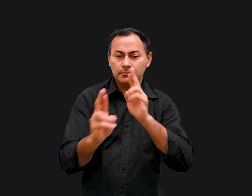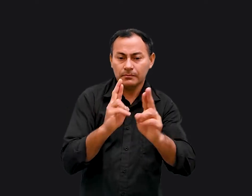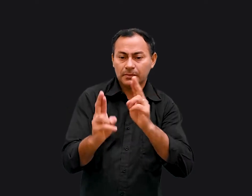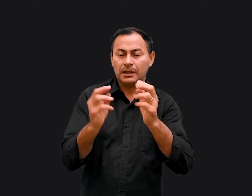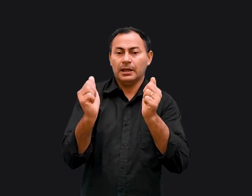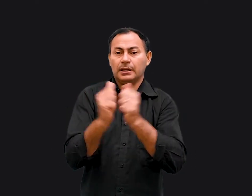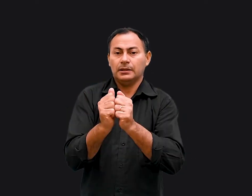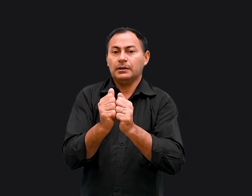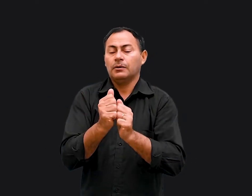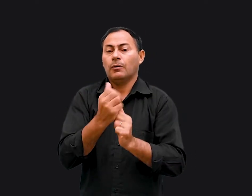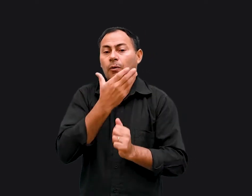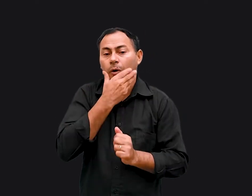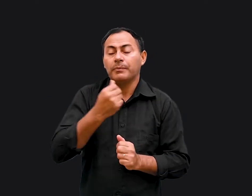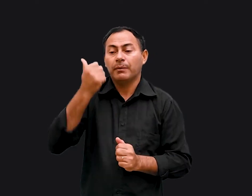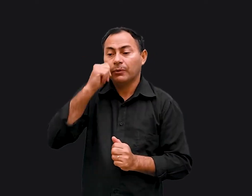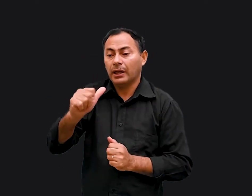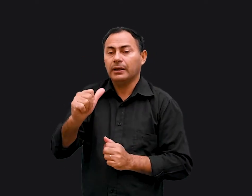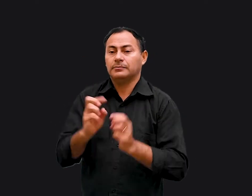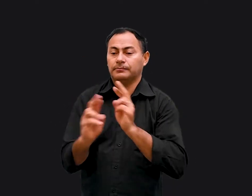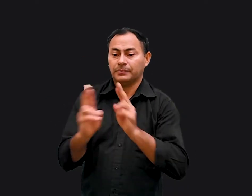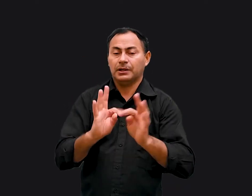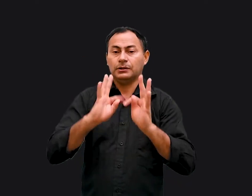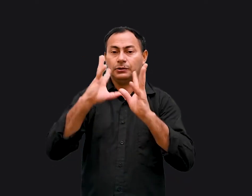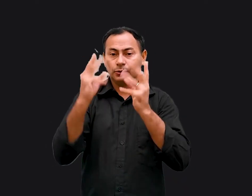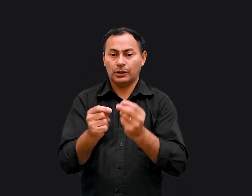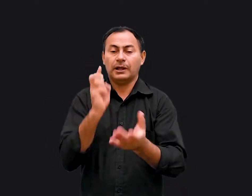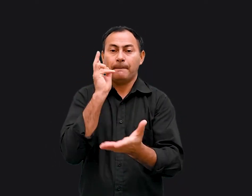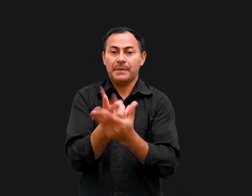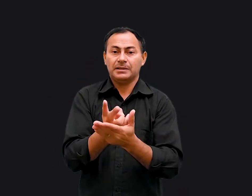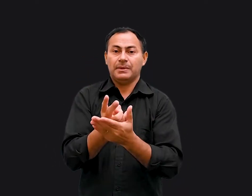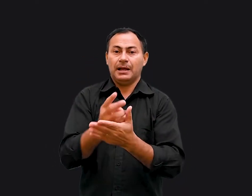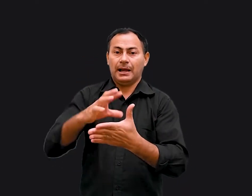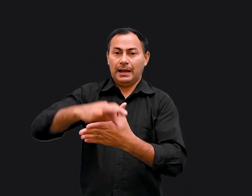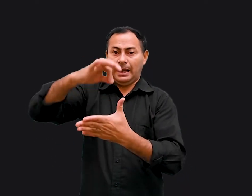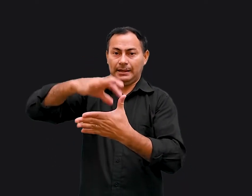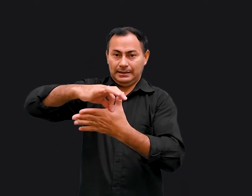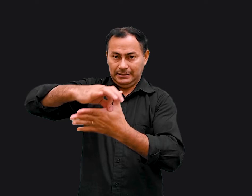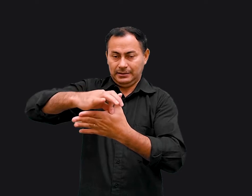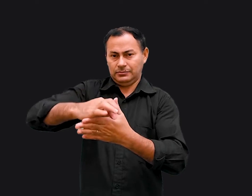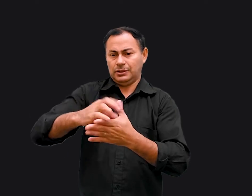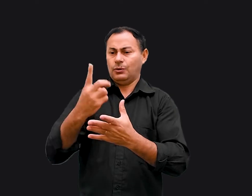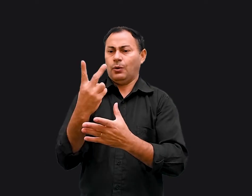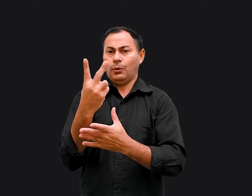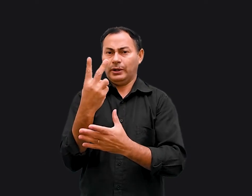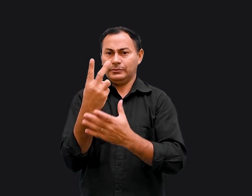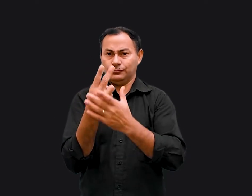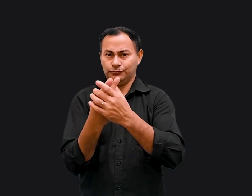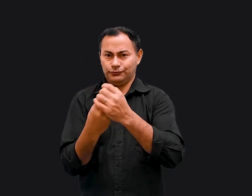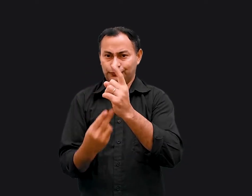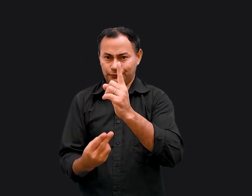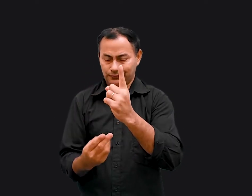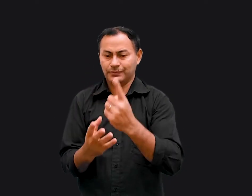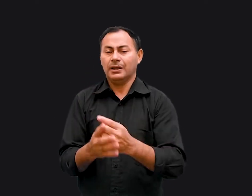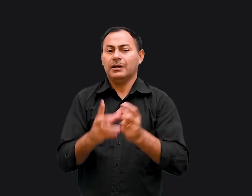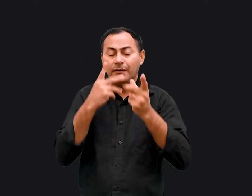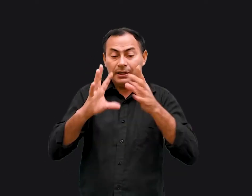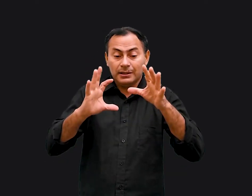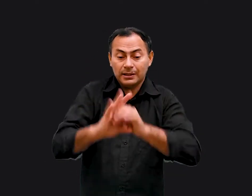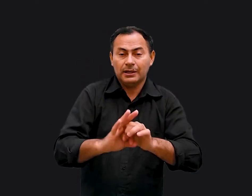entre o homem e a mulher, eles se tornam a mesma carne. Nós vamos descobrir nas Escrituras que esse laço entre essas